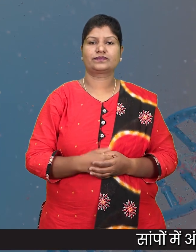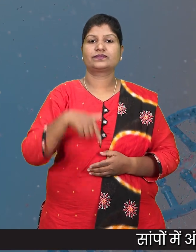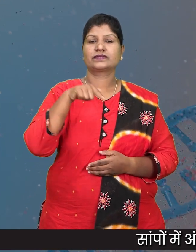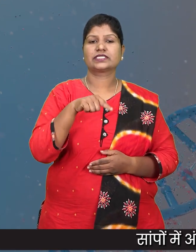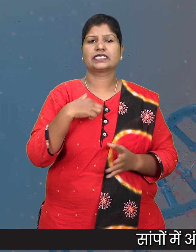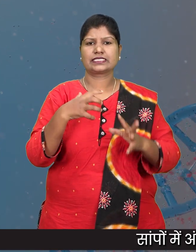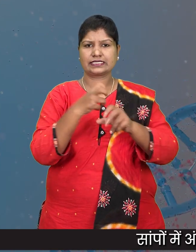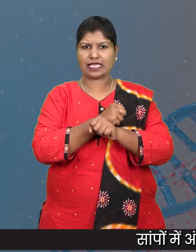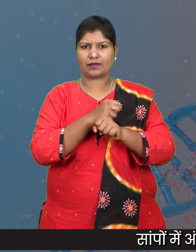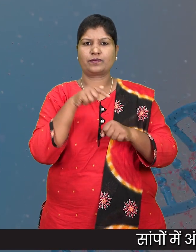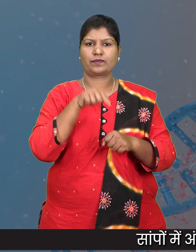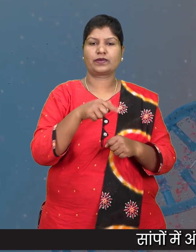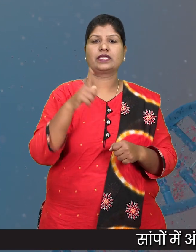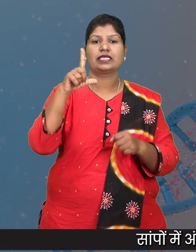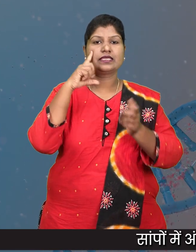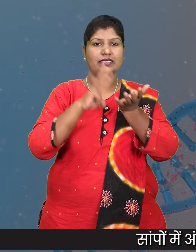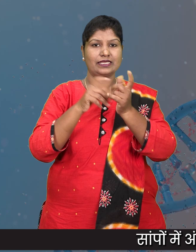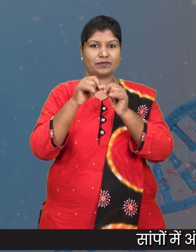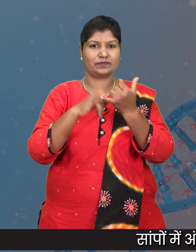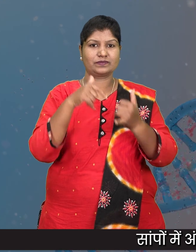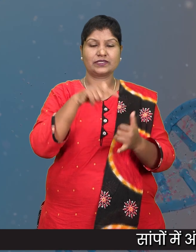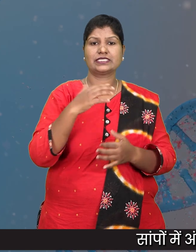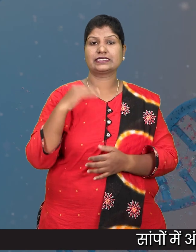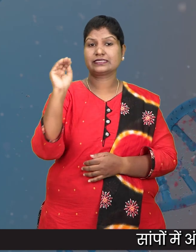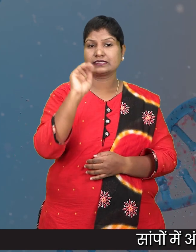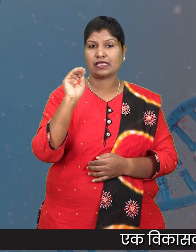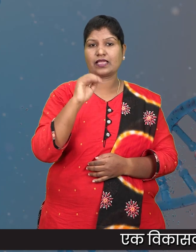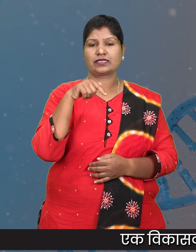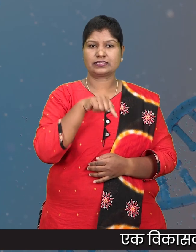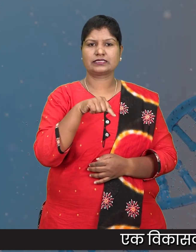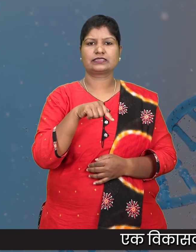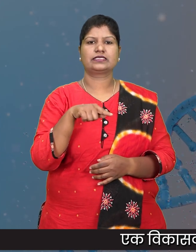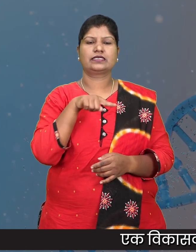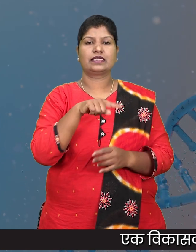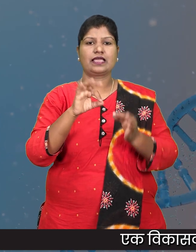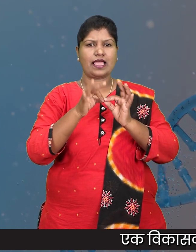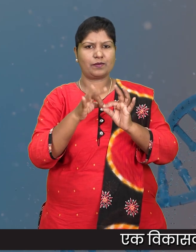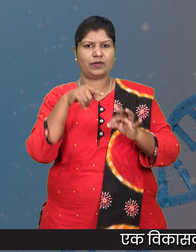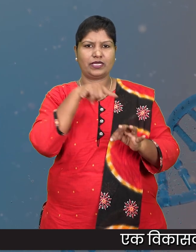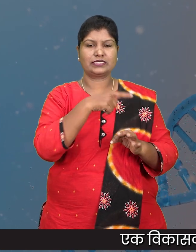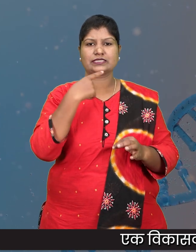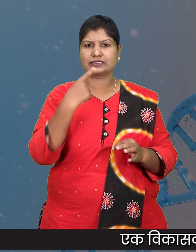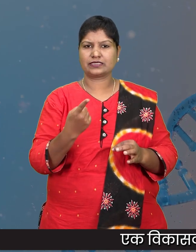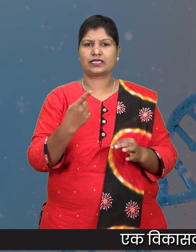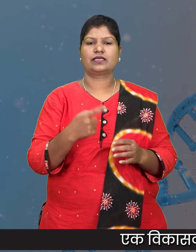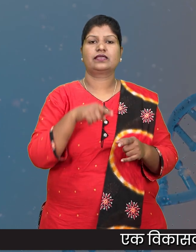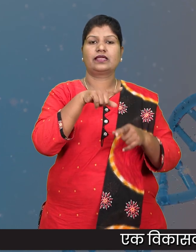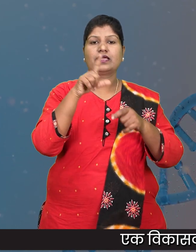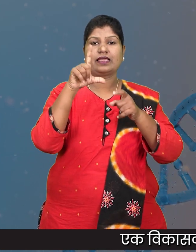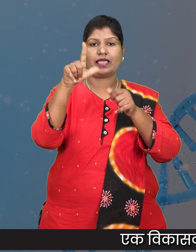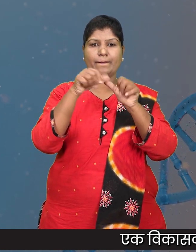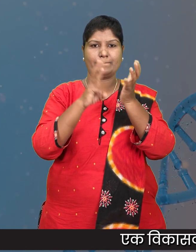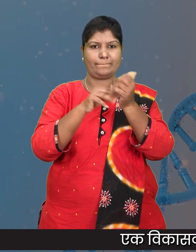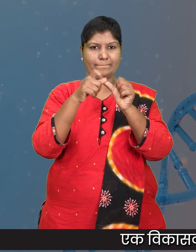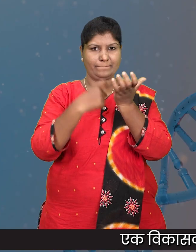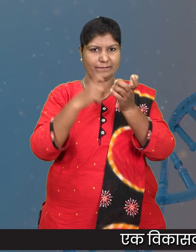सांपों में अंगों की अनुपस्थिति को लेमार्क ने एक विकासवादी परिवर्तन के रूप में